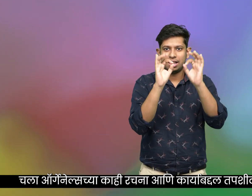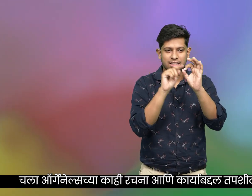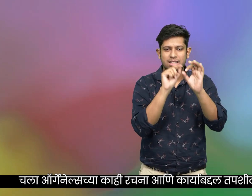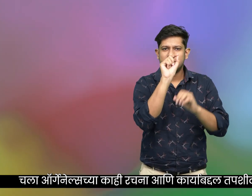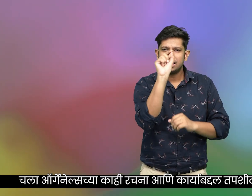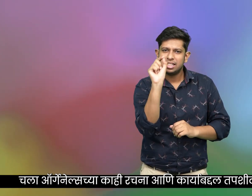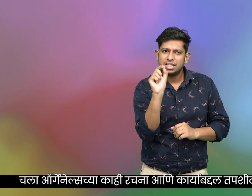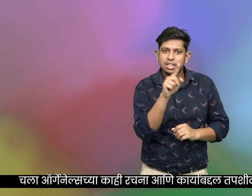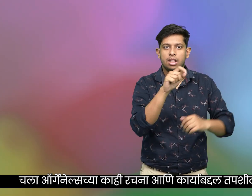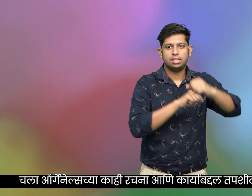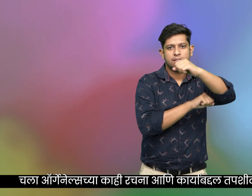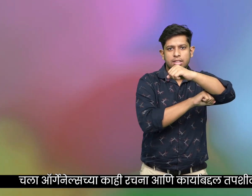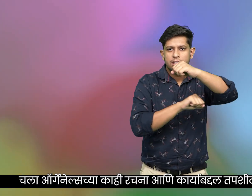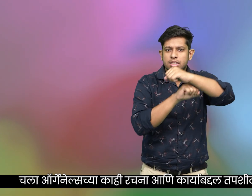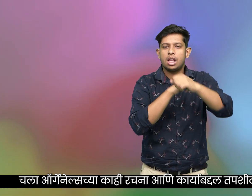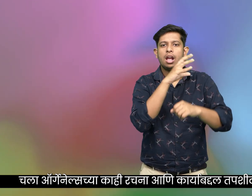तपशीलवार जाणून घेऊया.